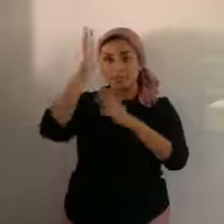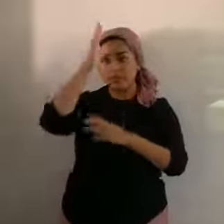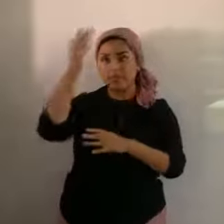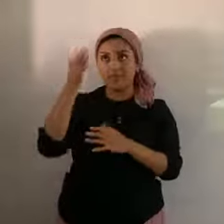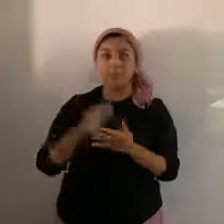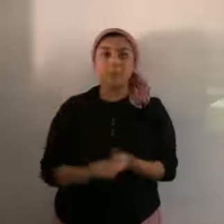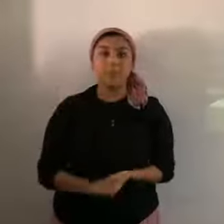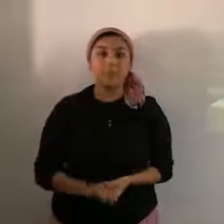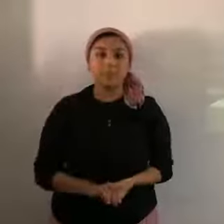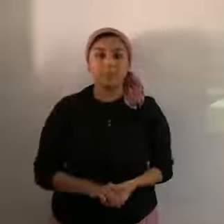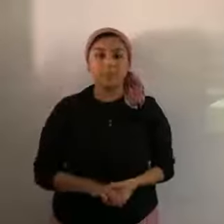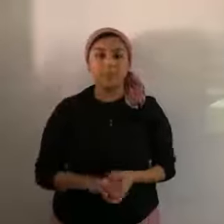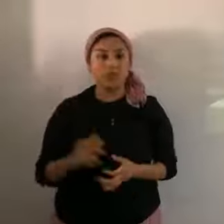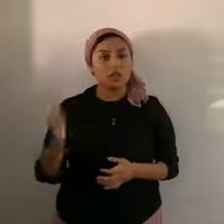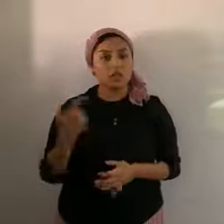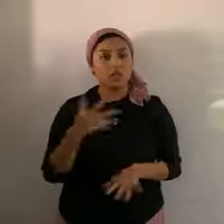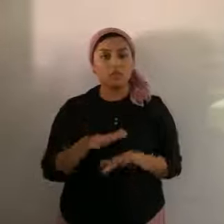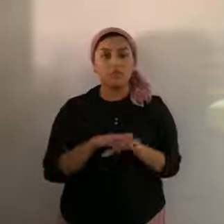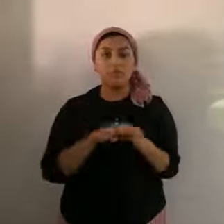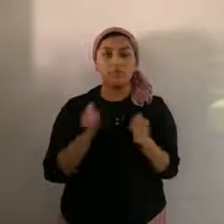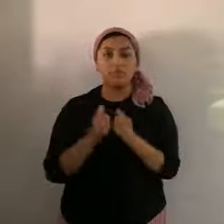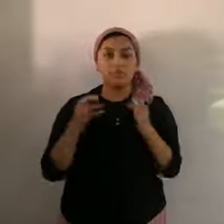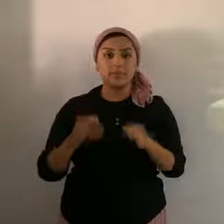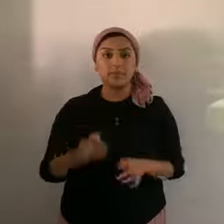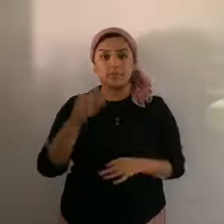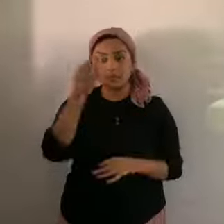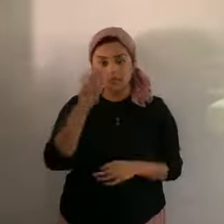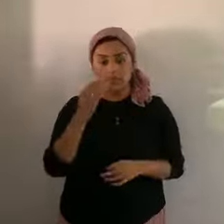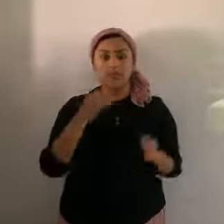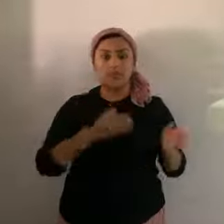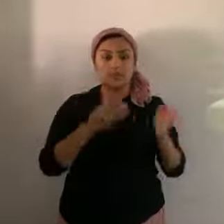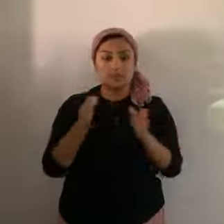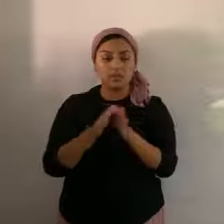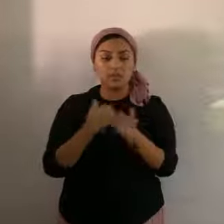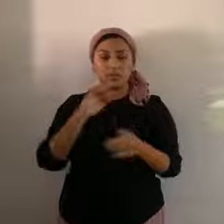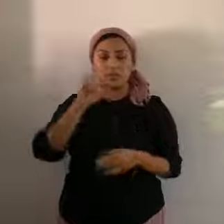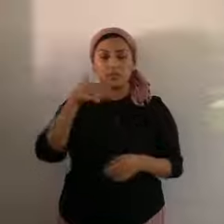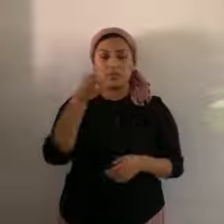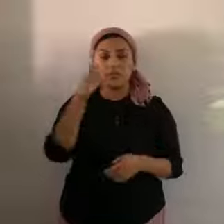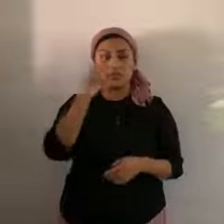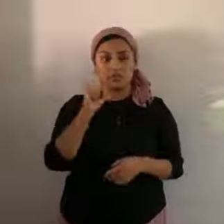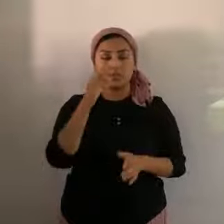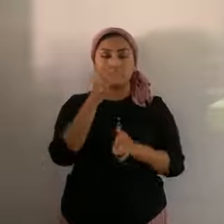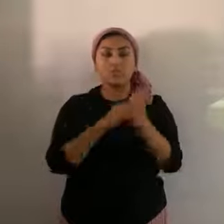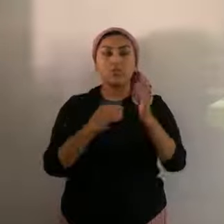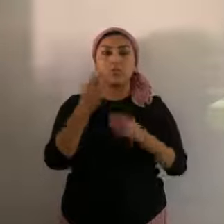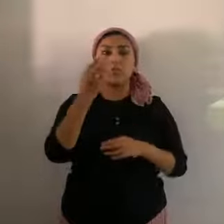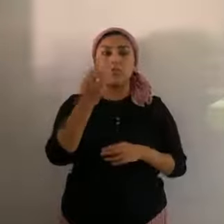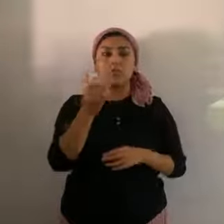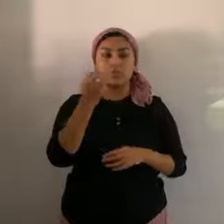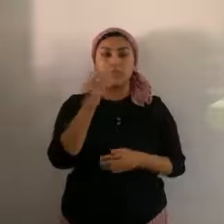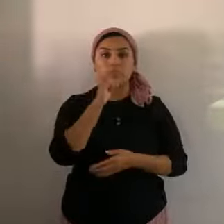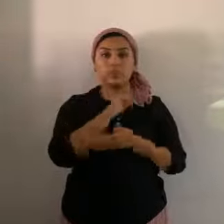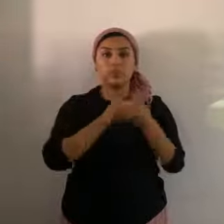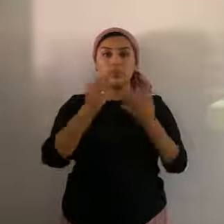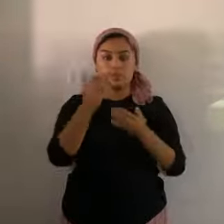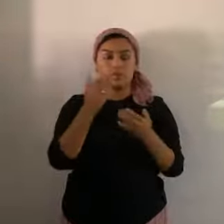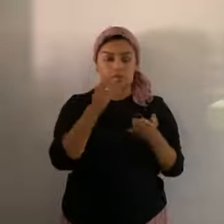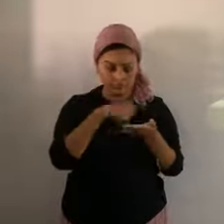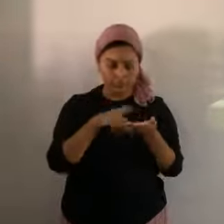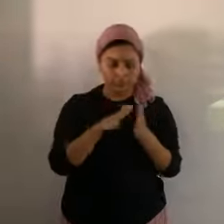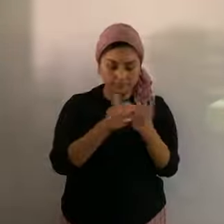HaMashiach. Y mira, todo en armonía con la voluntad de Elohim. Vamos a Juan, Yohanan 14, en el verso 13, vamos para